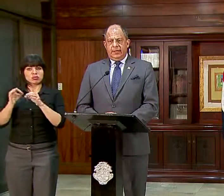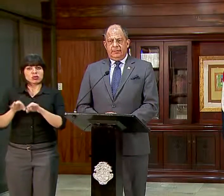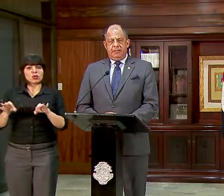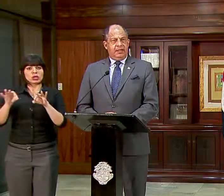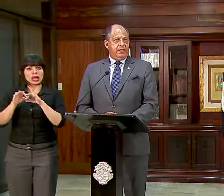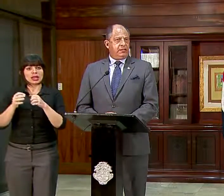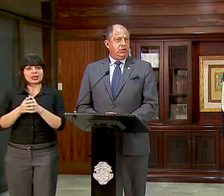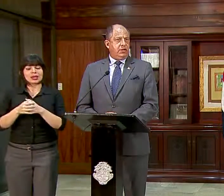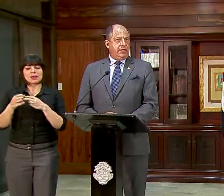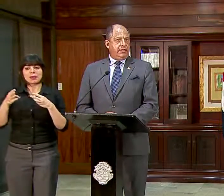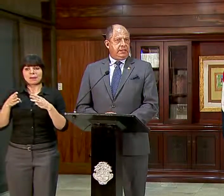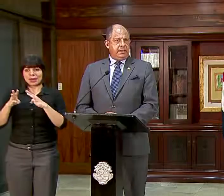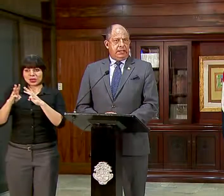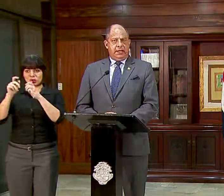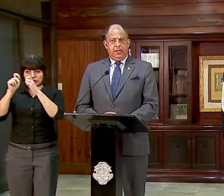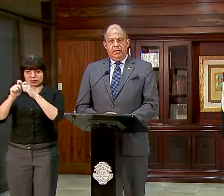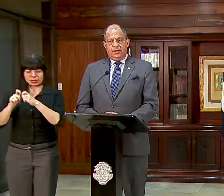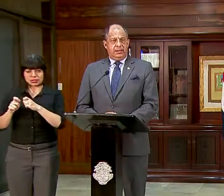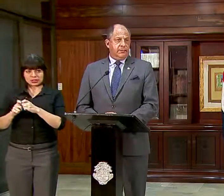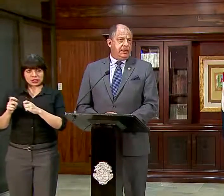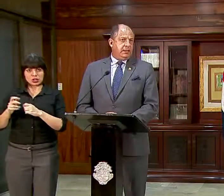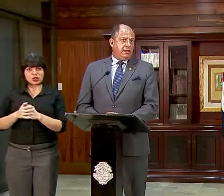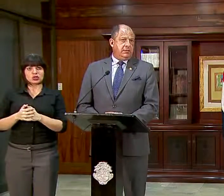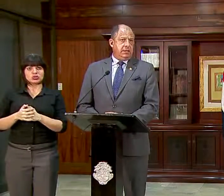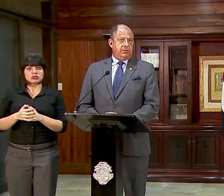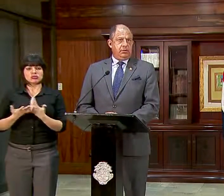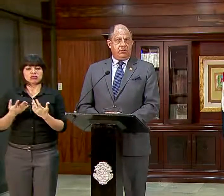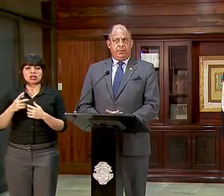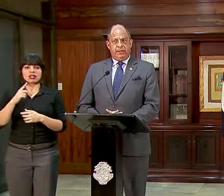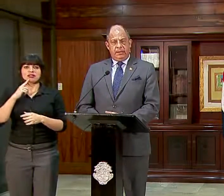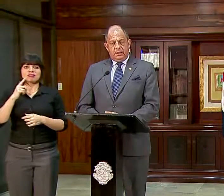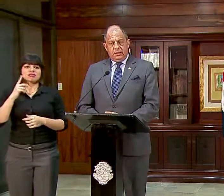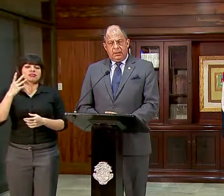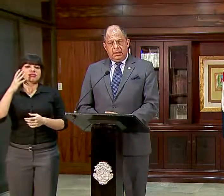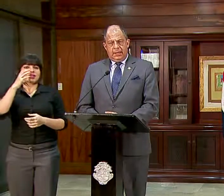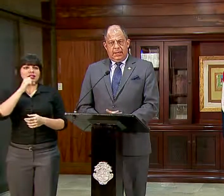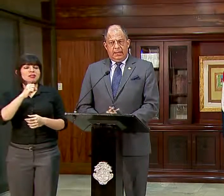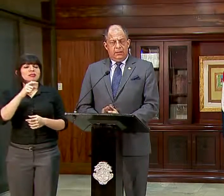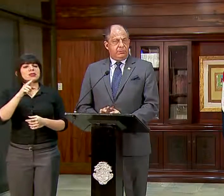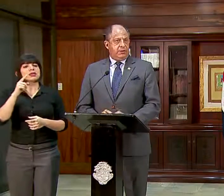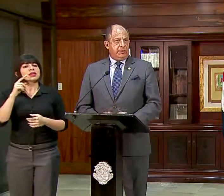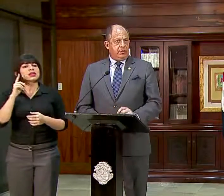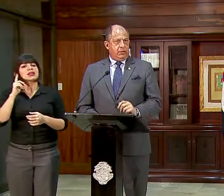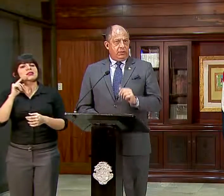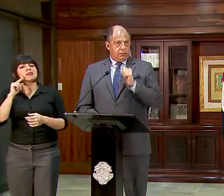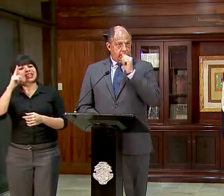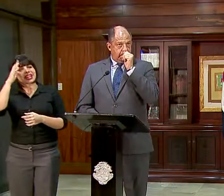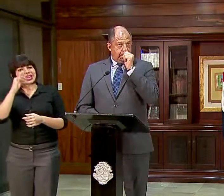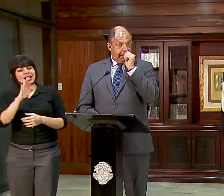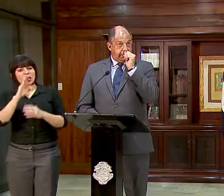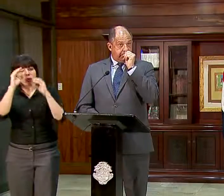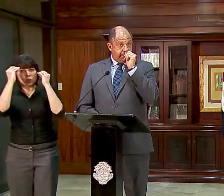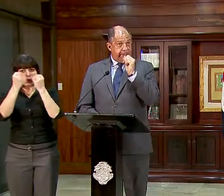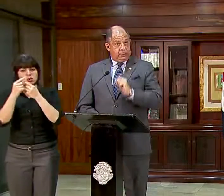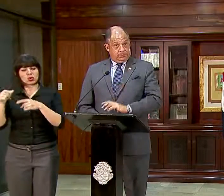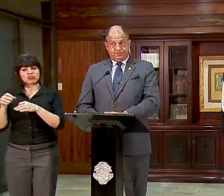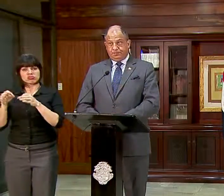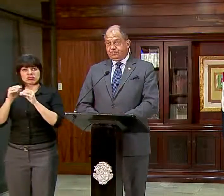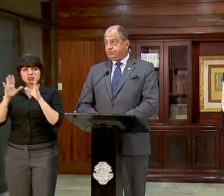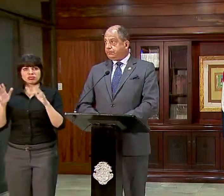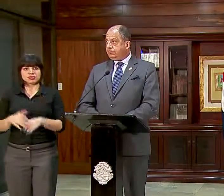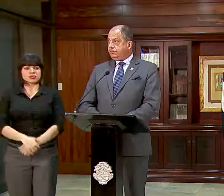de medidas concretas que desmienten absolutamente la observación que don Otón ha hecho al